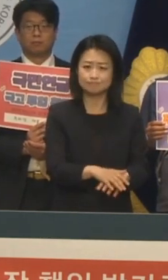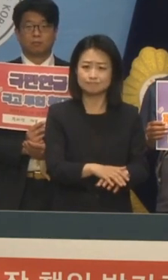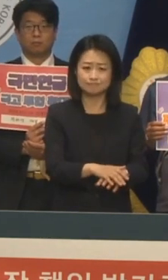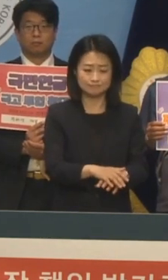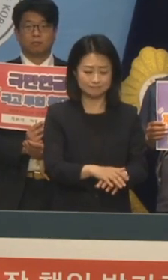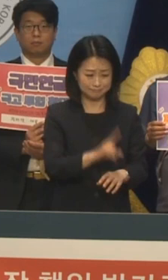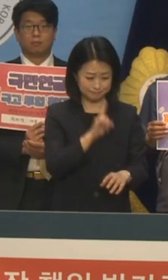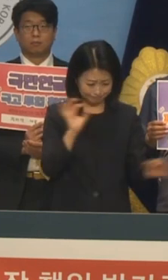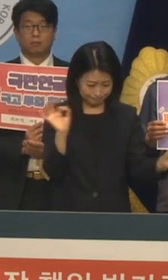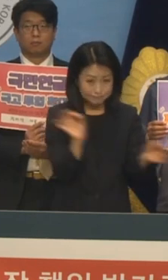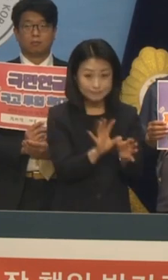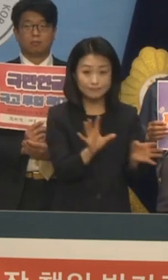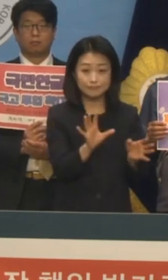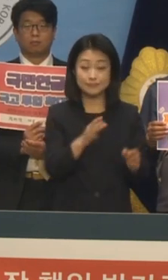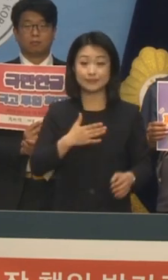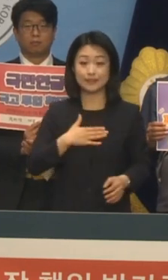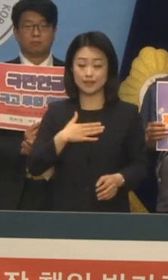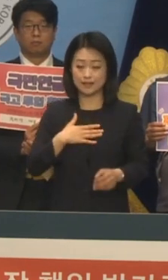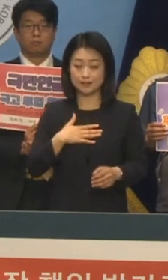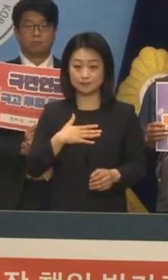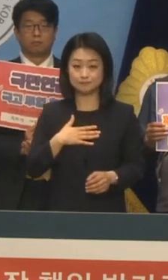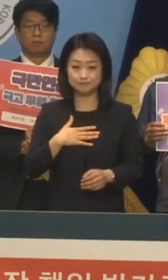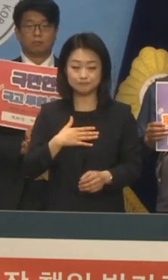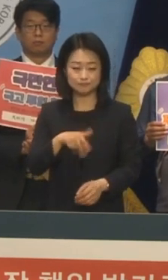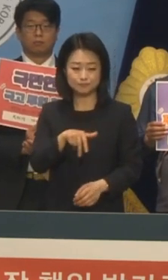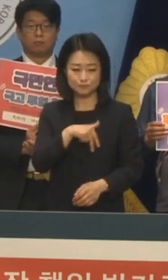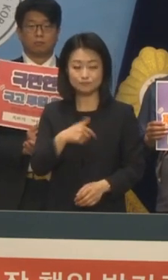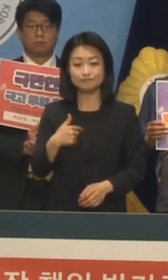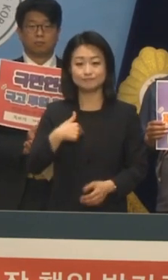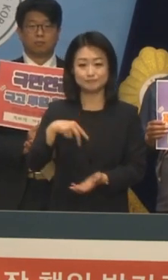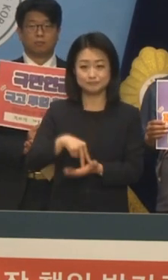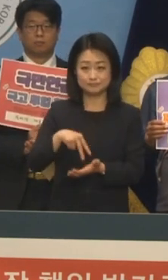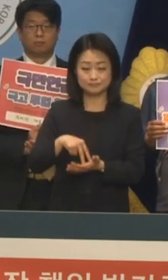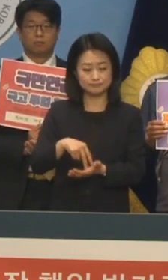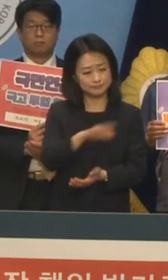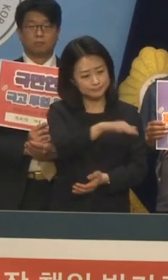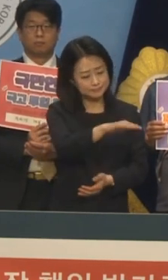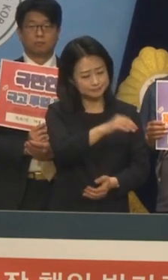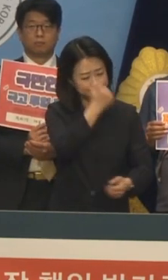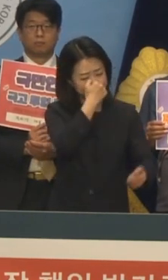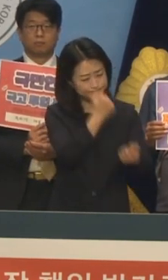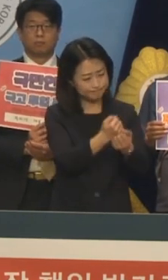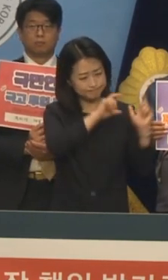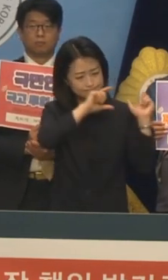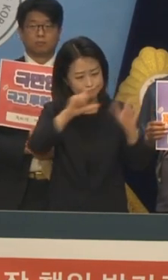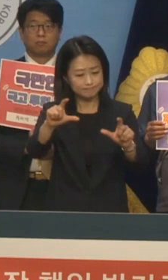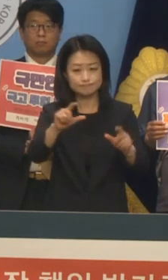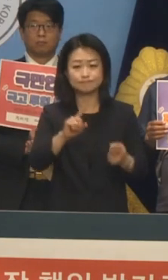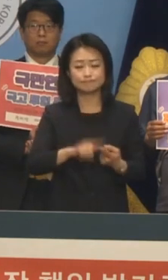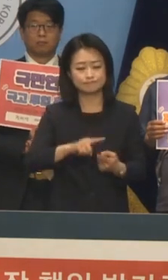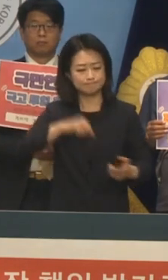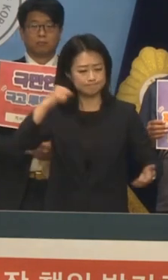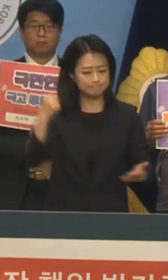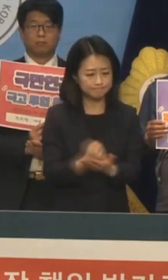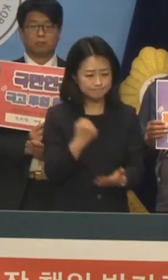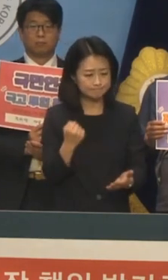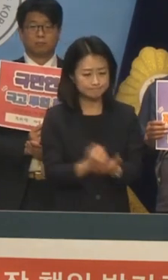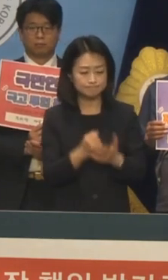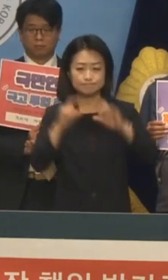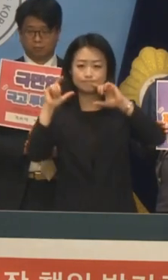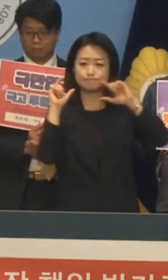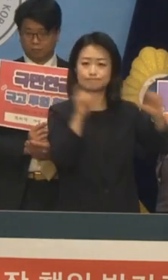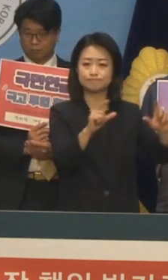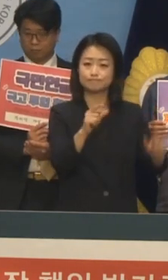연금특위 한 사람으로서 양당 간사와 위원장의 일방적 선언에 매우 깊은